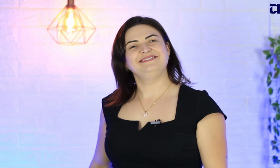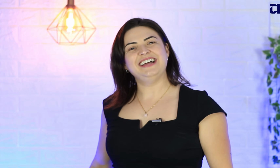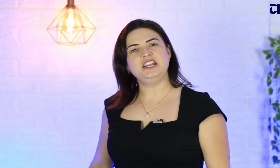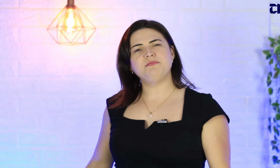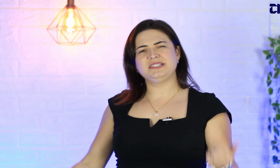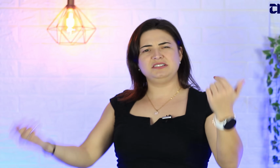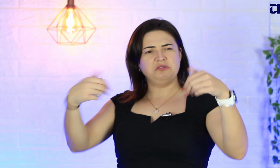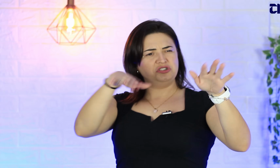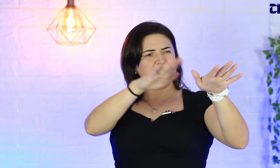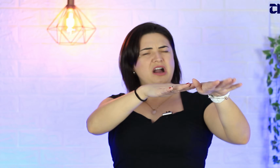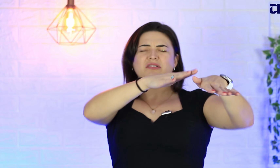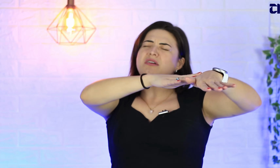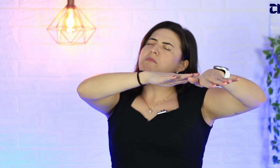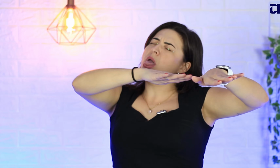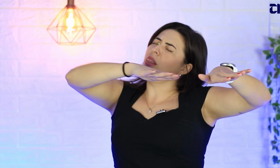na Libras. Então, tinha um carro que...